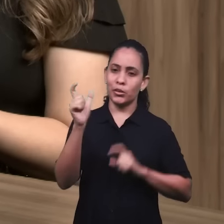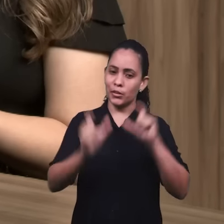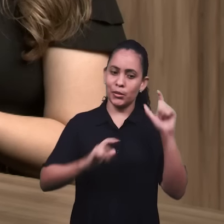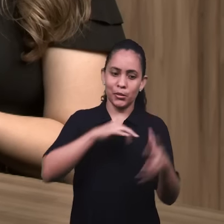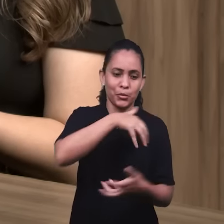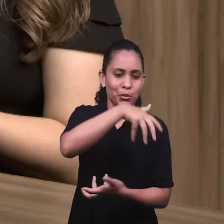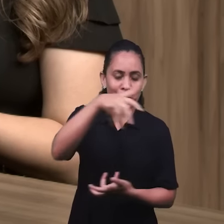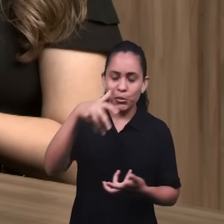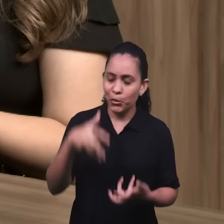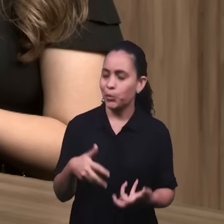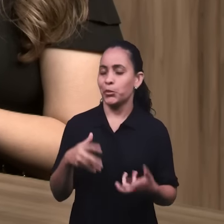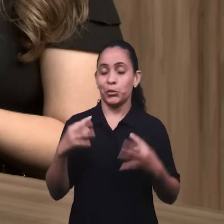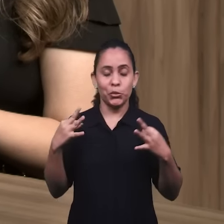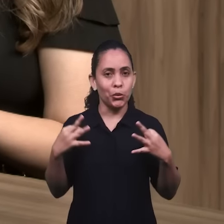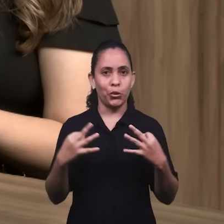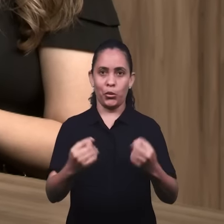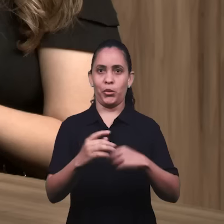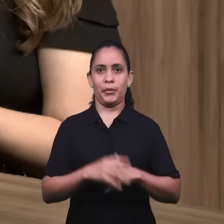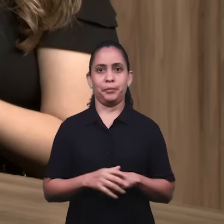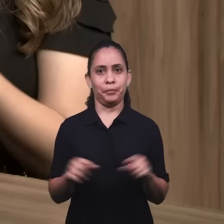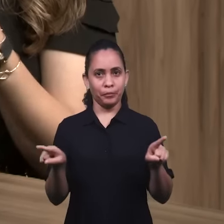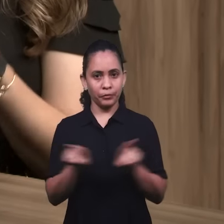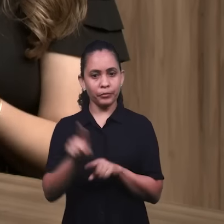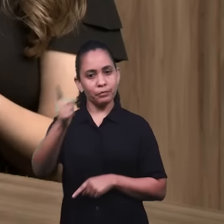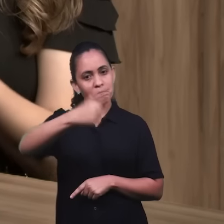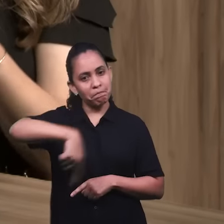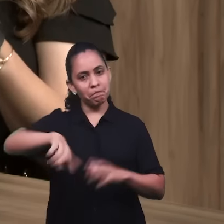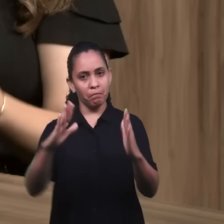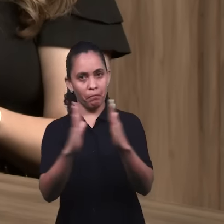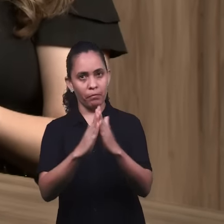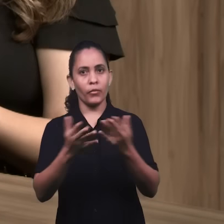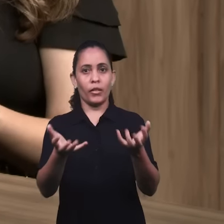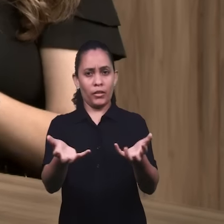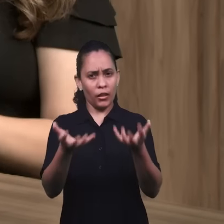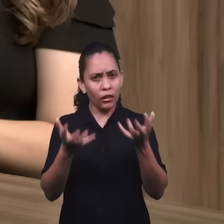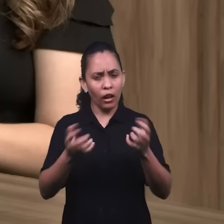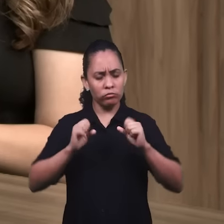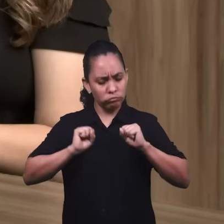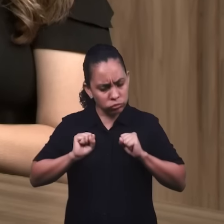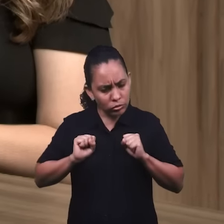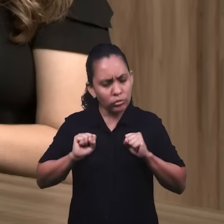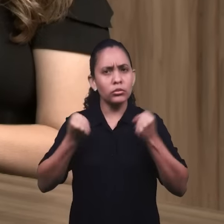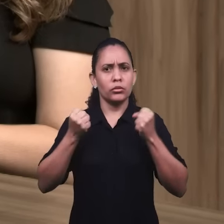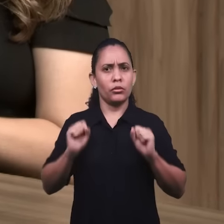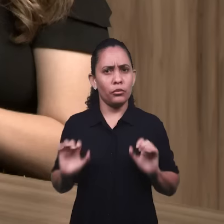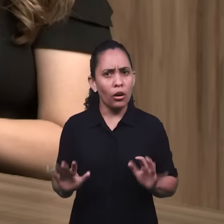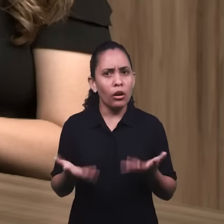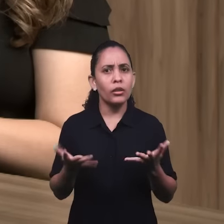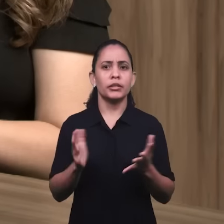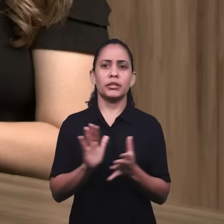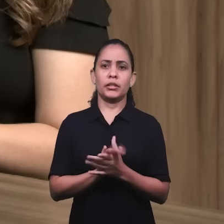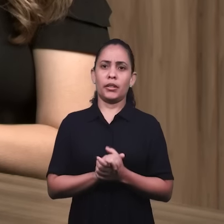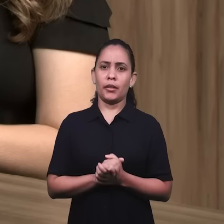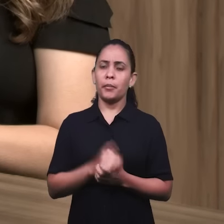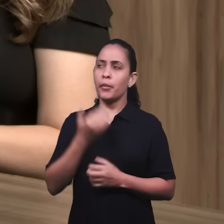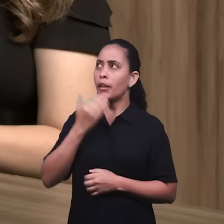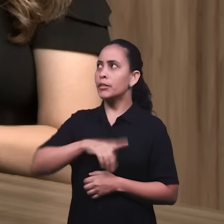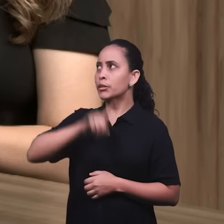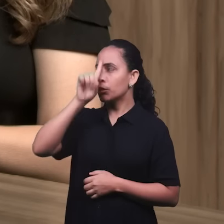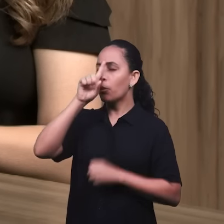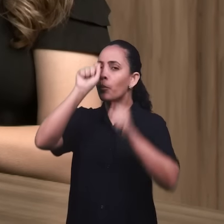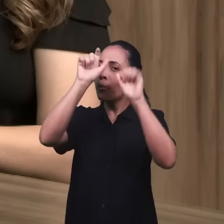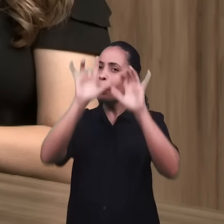Exatamente. Então, e os irmãos que estão em casa, que querem, se dediquem, irmãos. Busquem essa bênção do Senhor